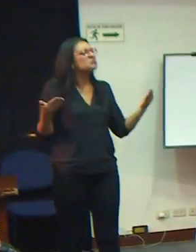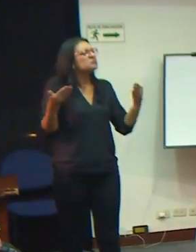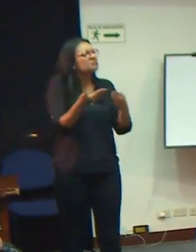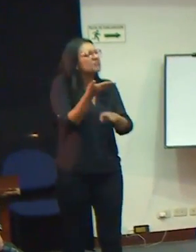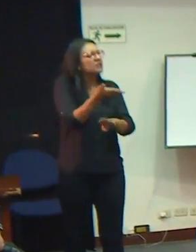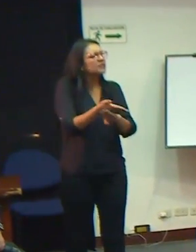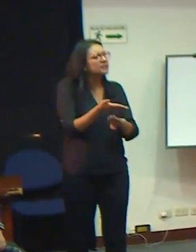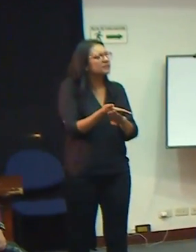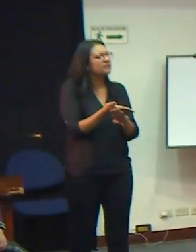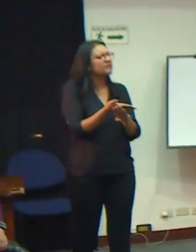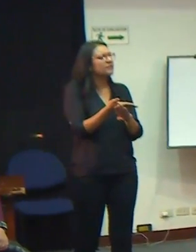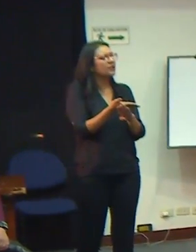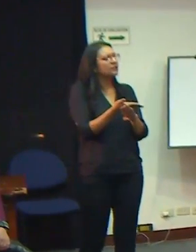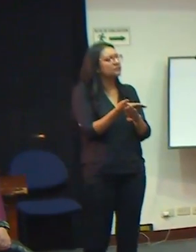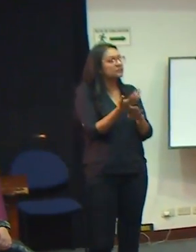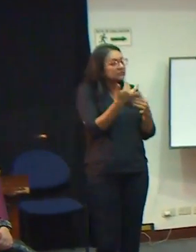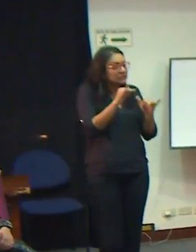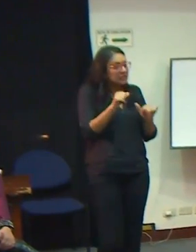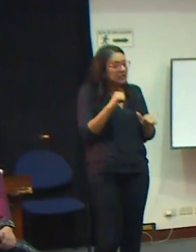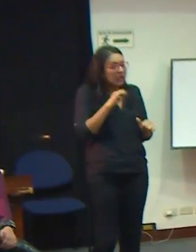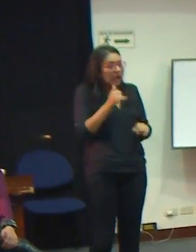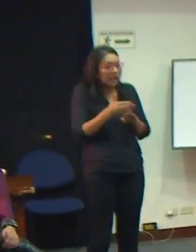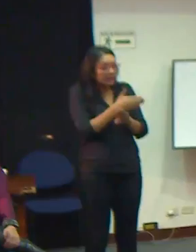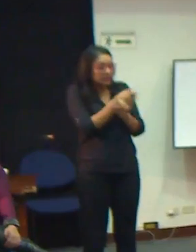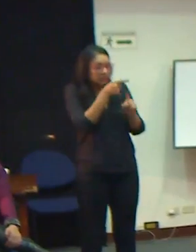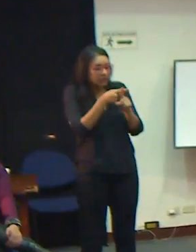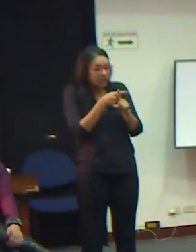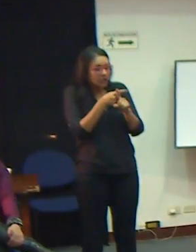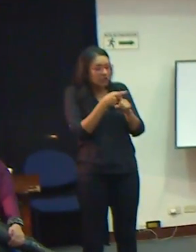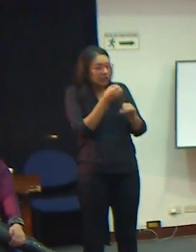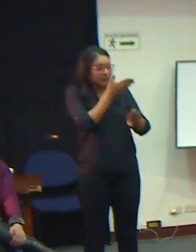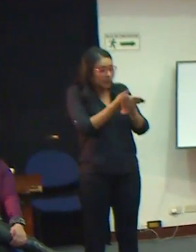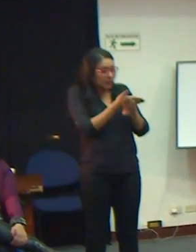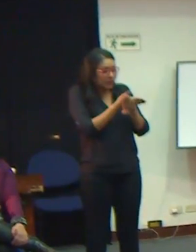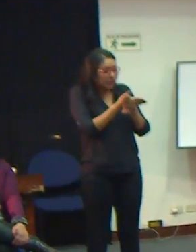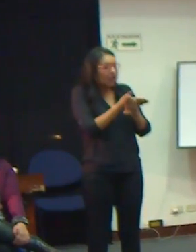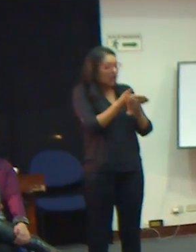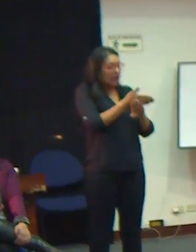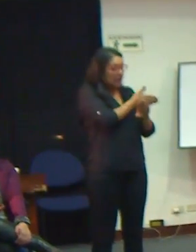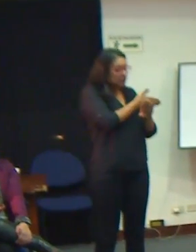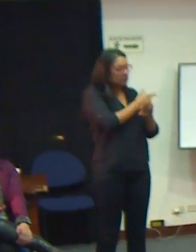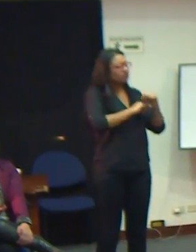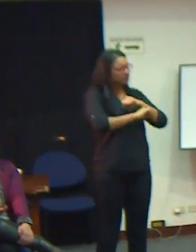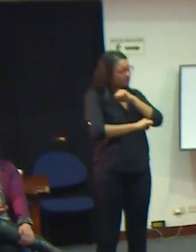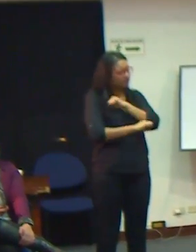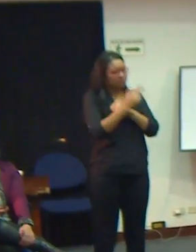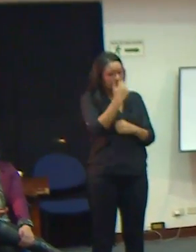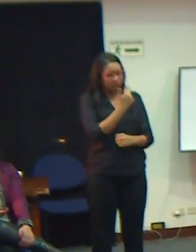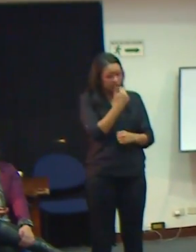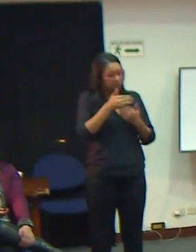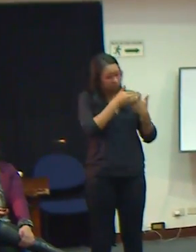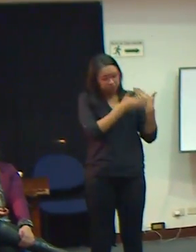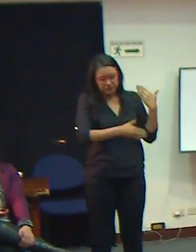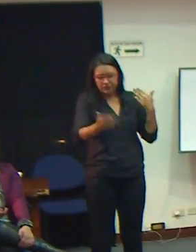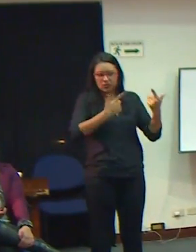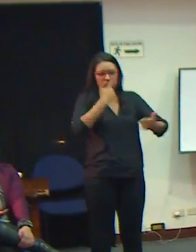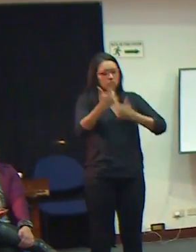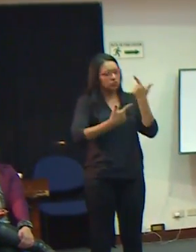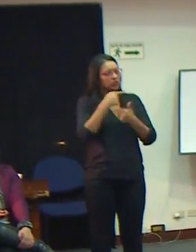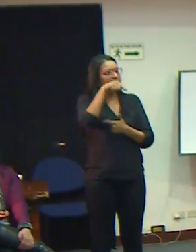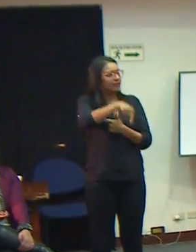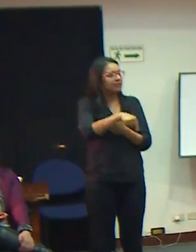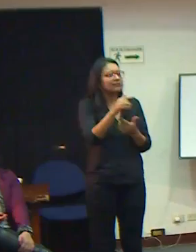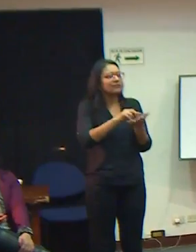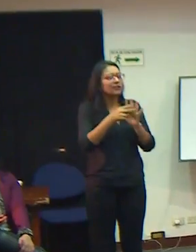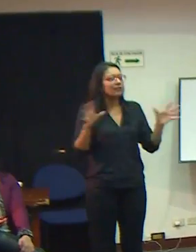una propuesta y si ya se ha generado alguna vez, pues darle fuerza y darle continuidad y que nos comprometamos a luchar por esto que